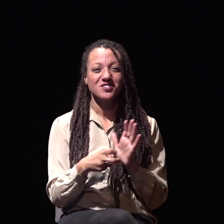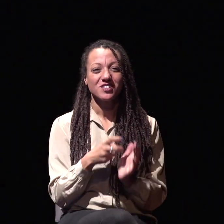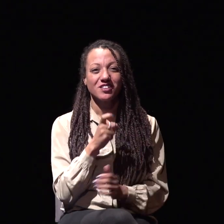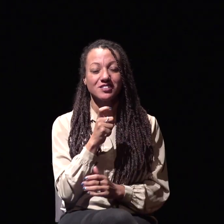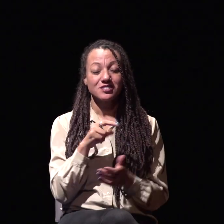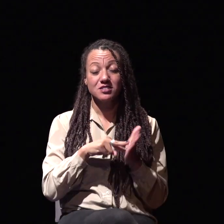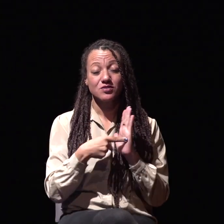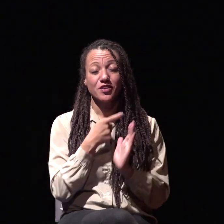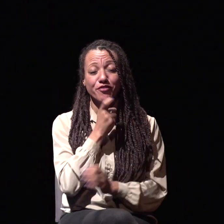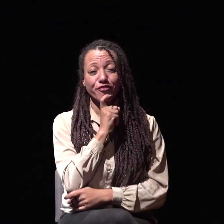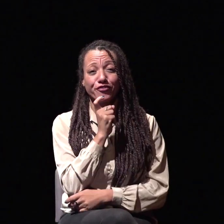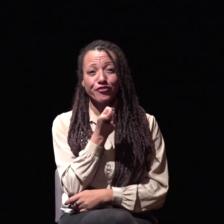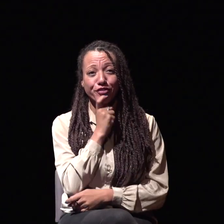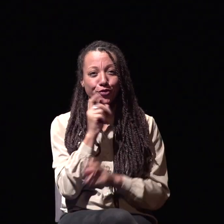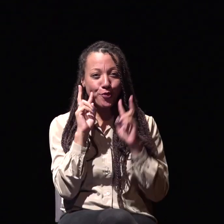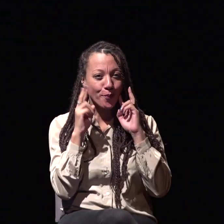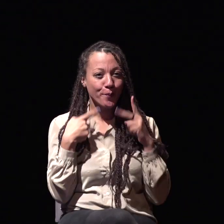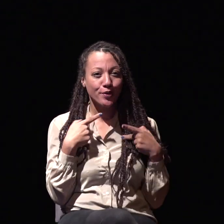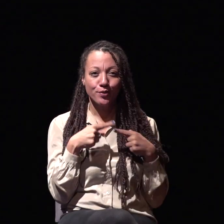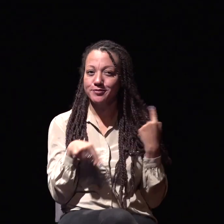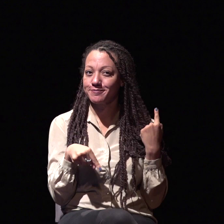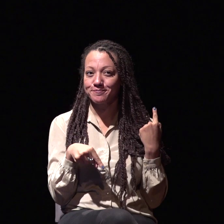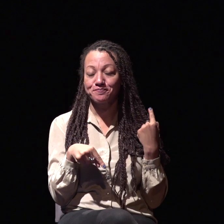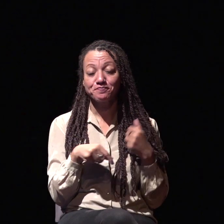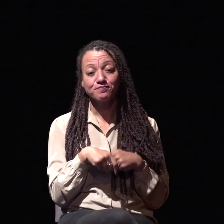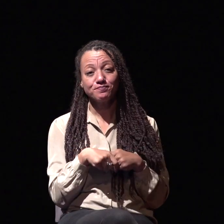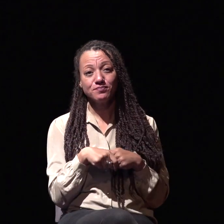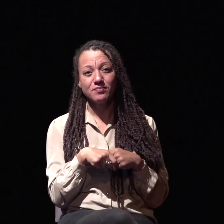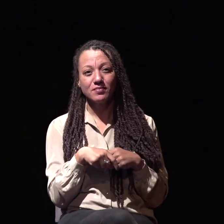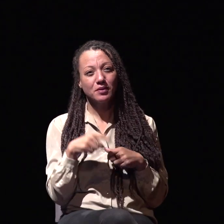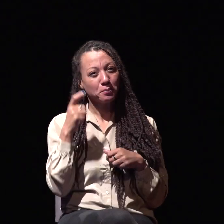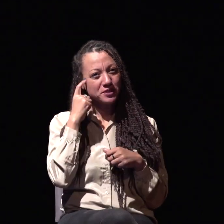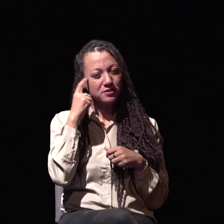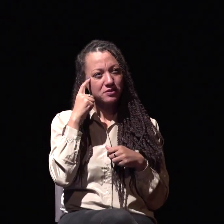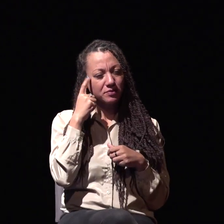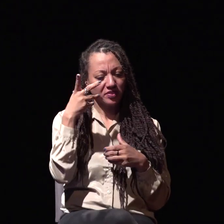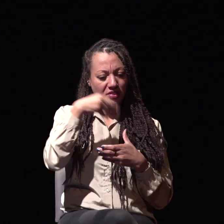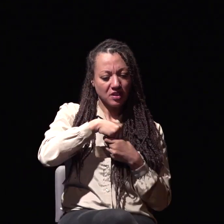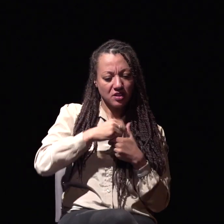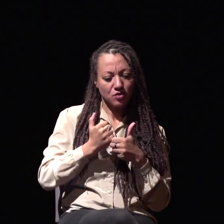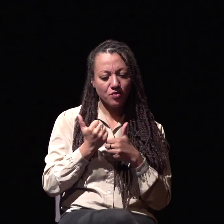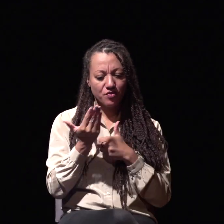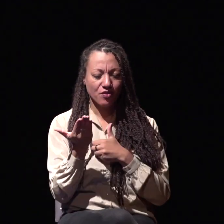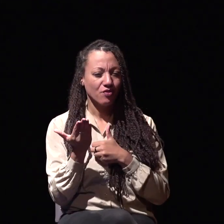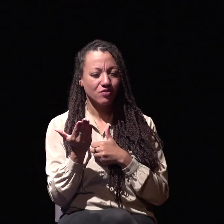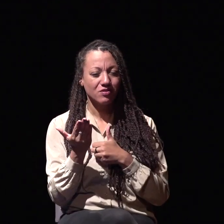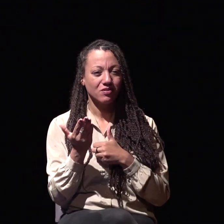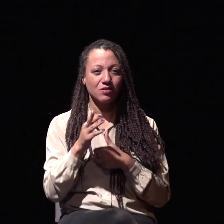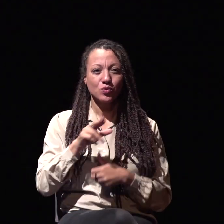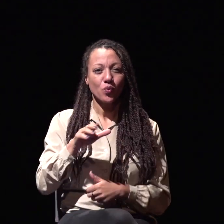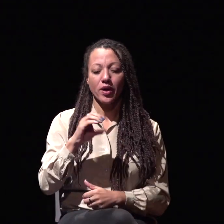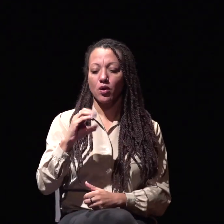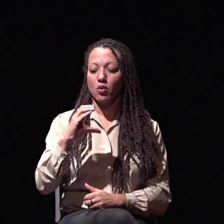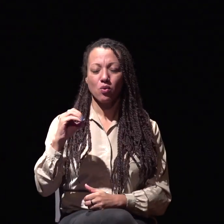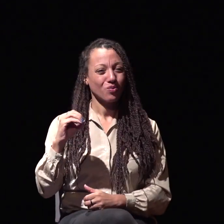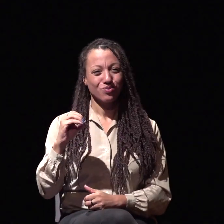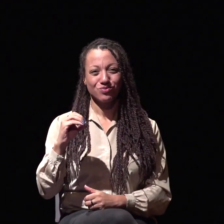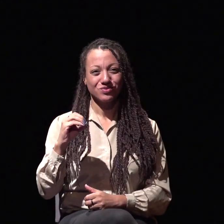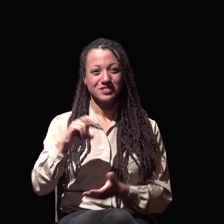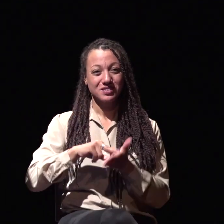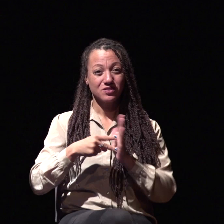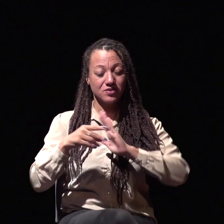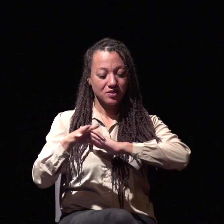desumanizado. Para ela, o vazio externo ou interno não era oco. O vazio na sua arquitetura